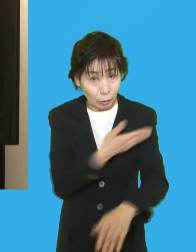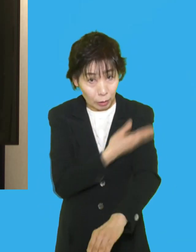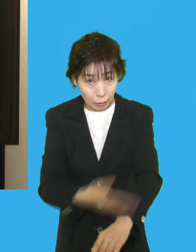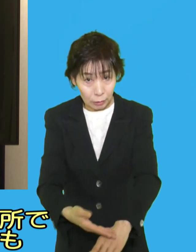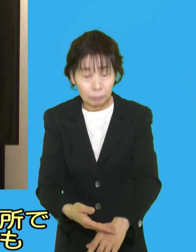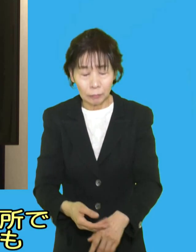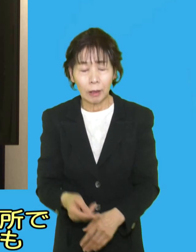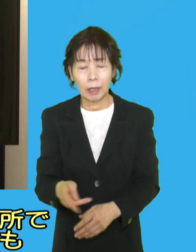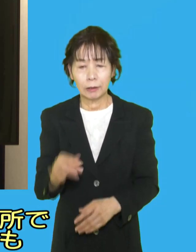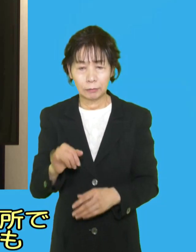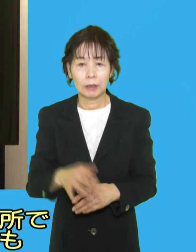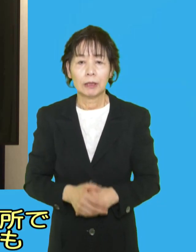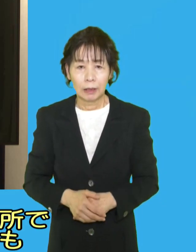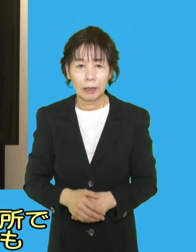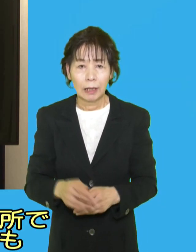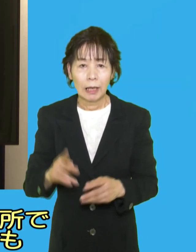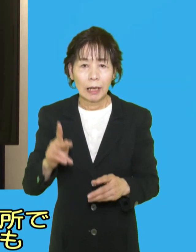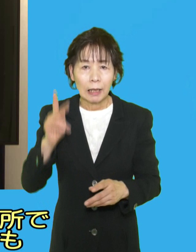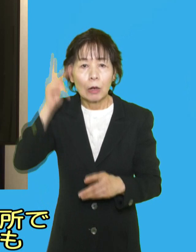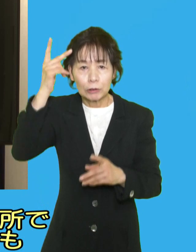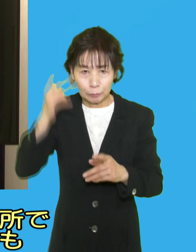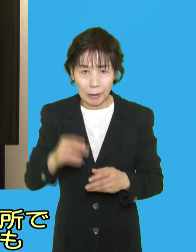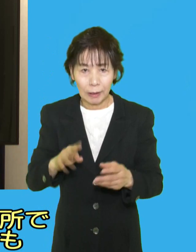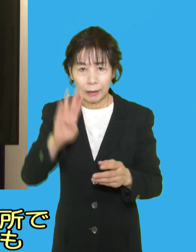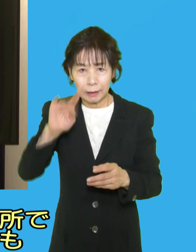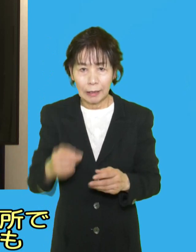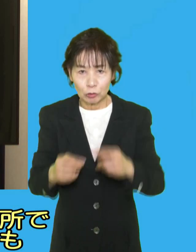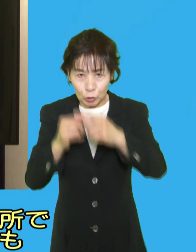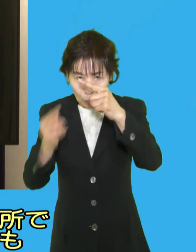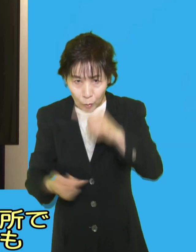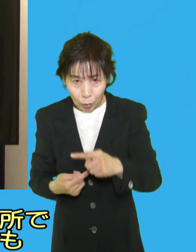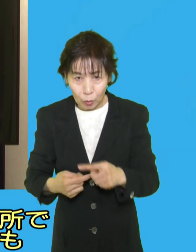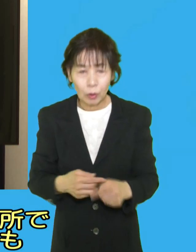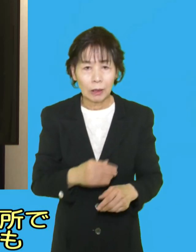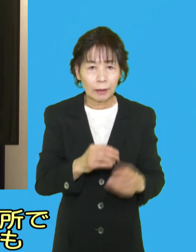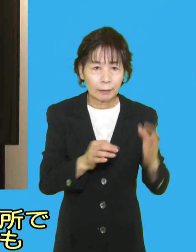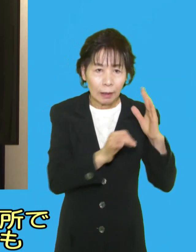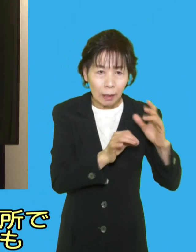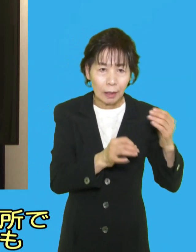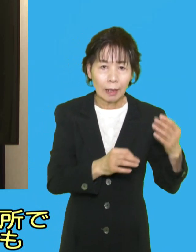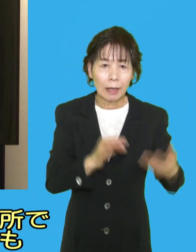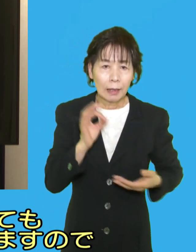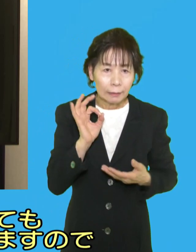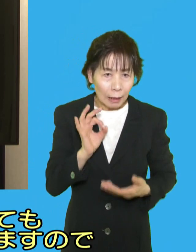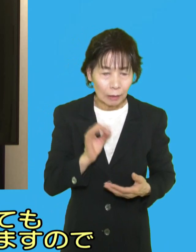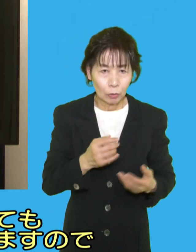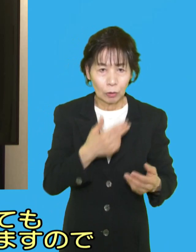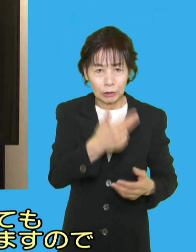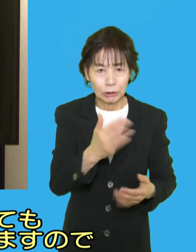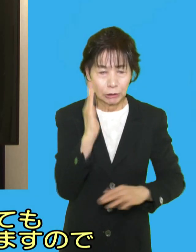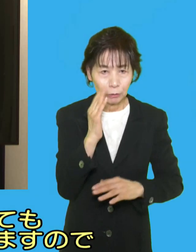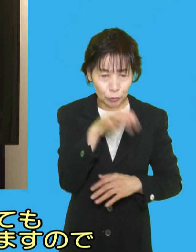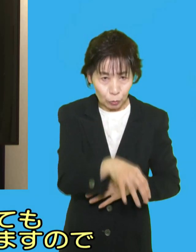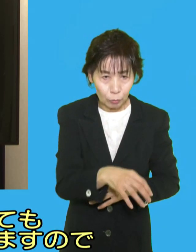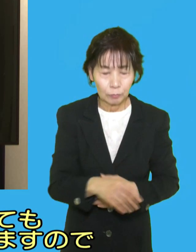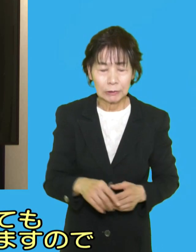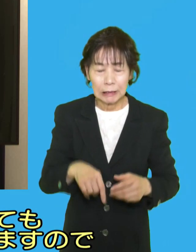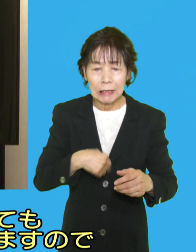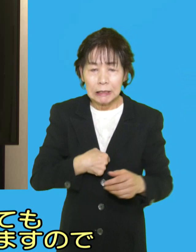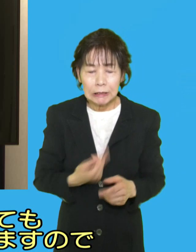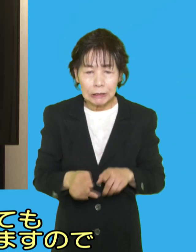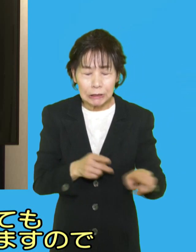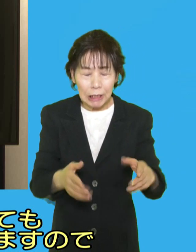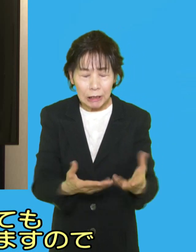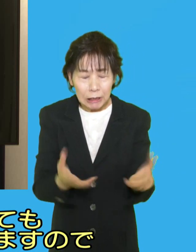はい。はい、 鹿児島県庁奈良市役所でですね、CIO 補佐官ということも自治体のシステムについても詳しいということ